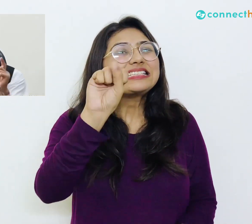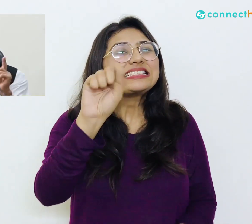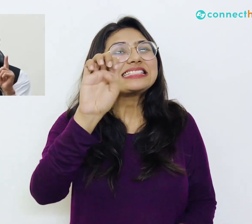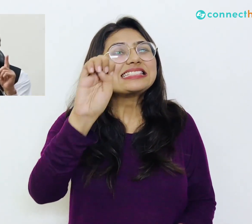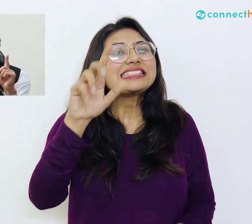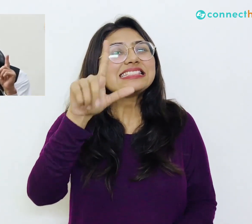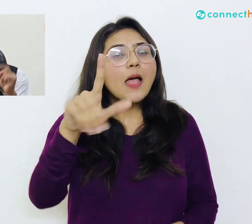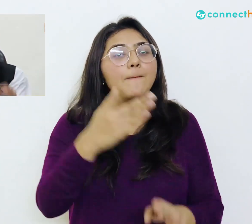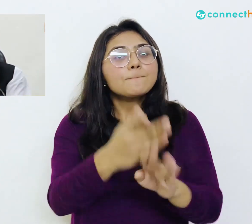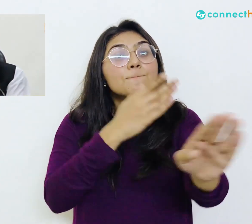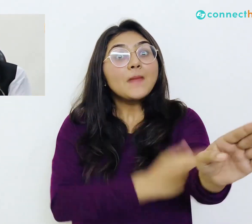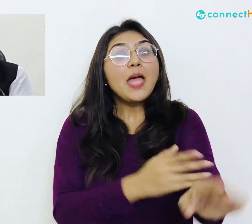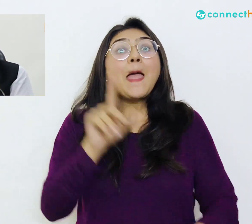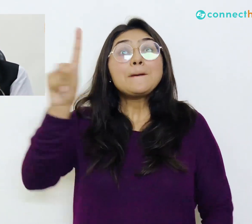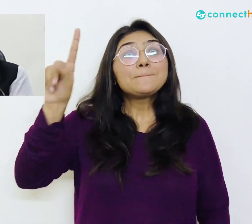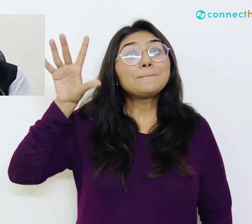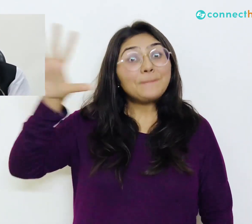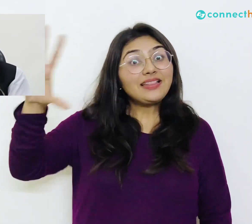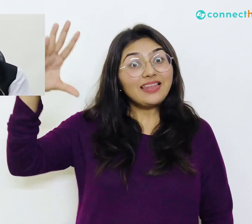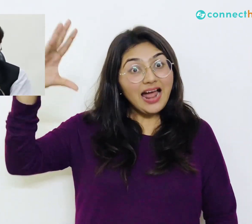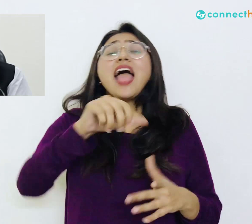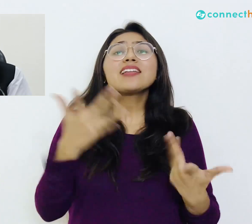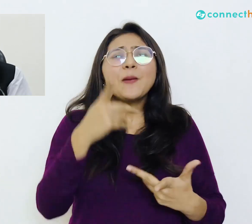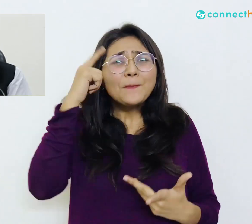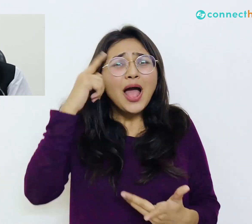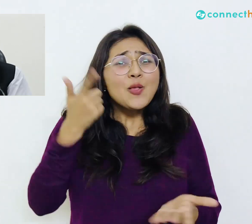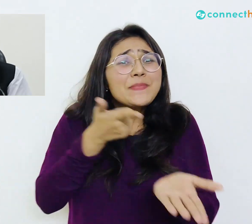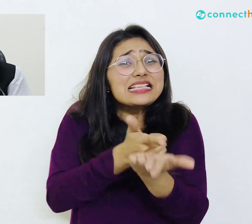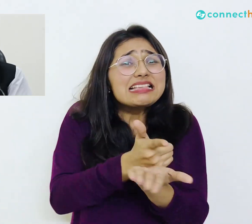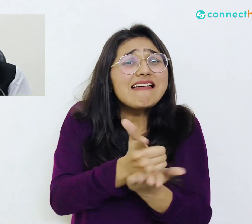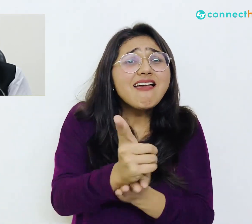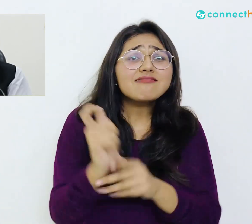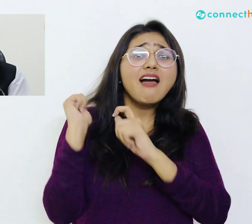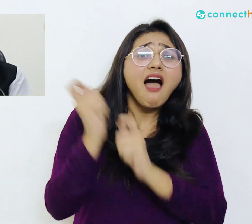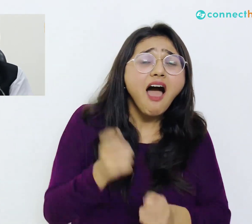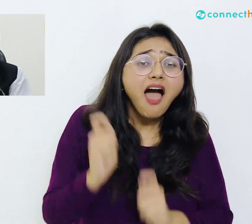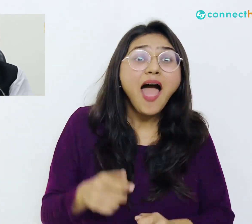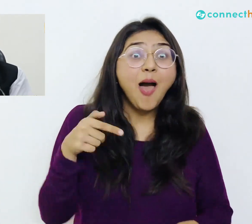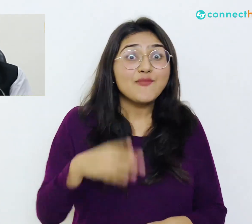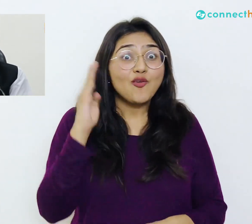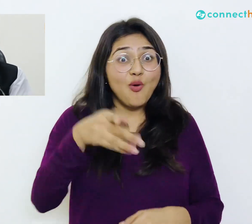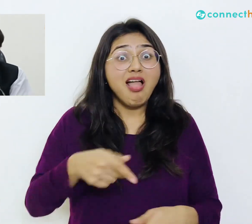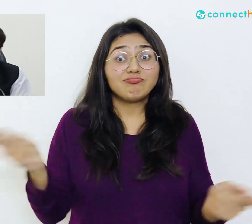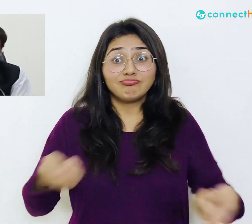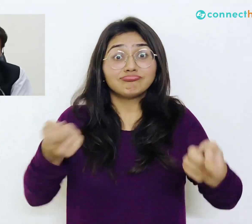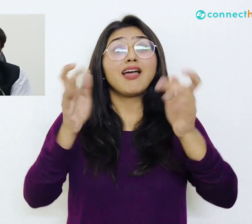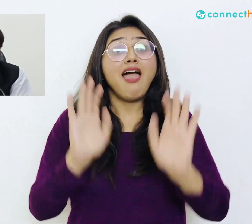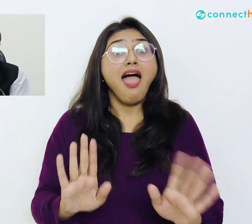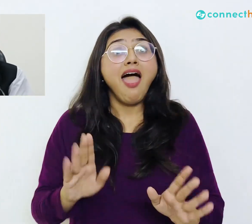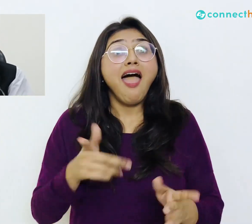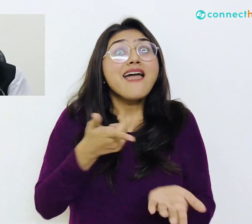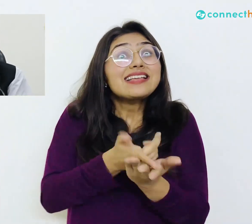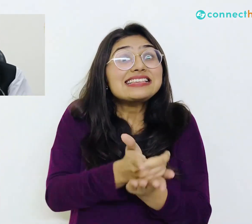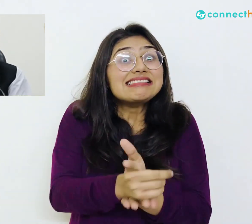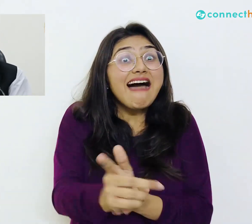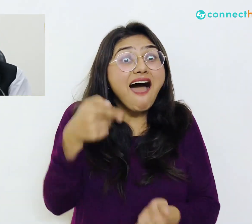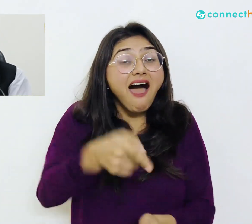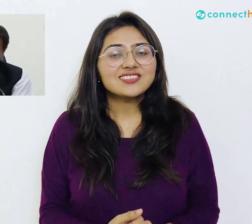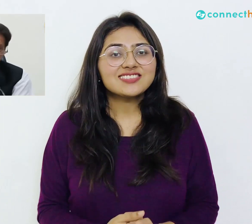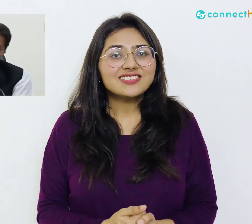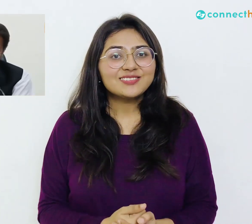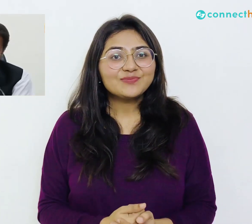روپے گورنمنٹ دے گی اس فنڈ کے اندر، جو کہ یہ جائے گا ان لوگوں کو جو بے روزگار ہوئے. اس کا مقصد کیا ہے کہ